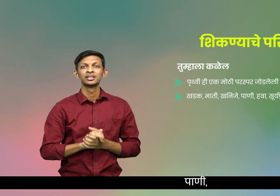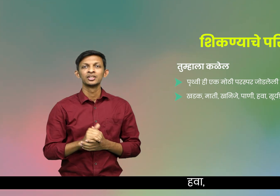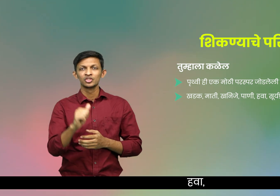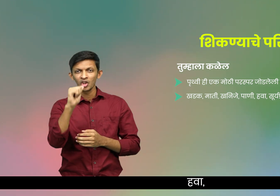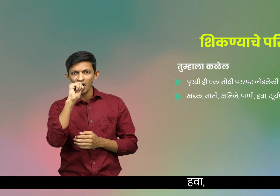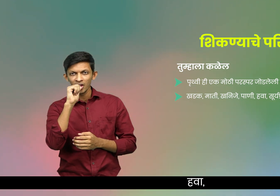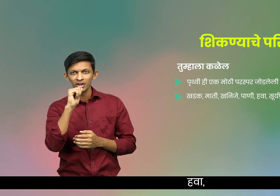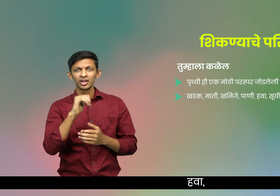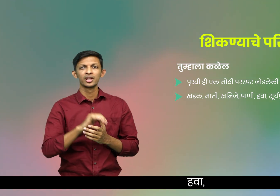हवा,